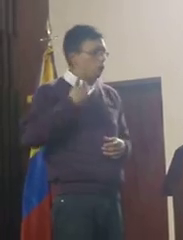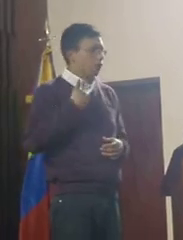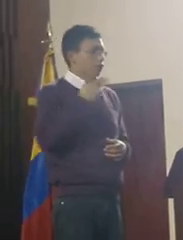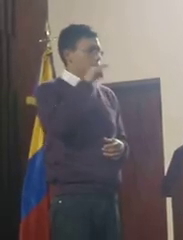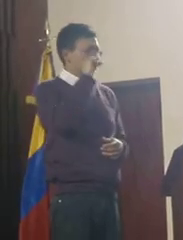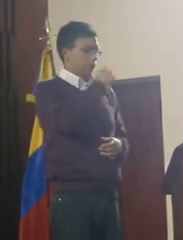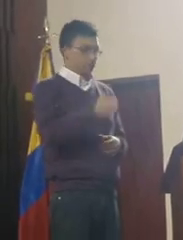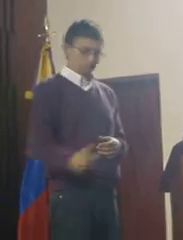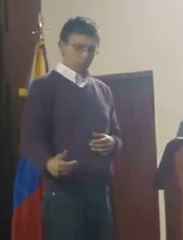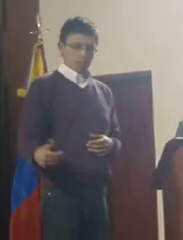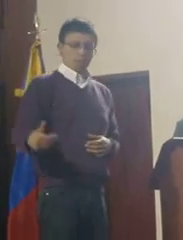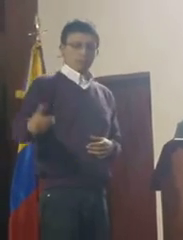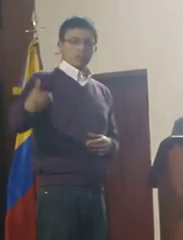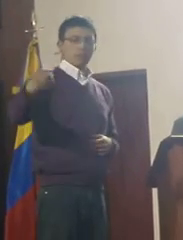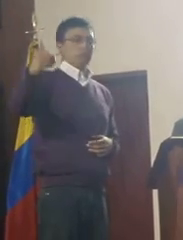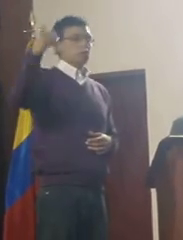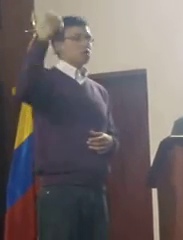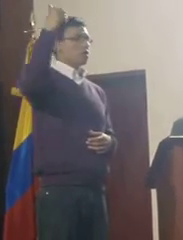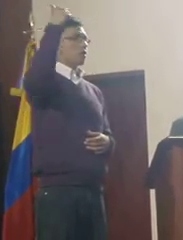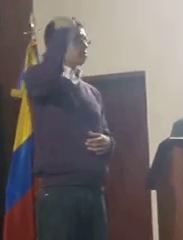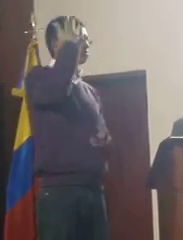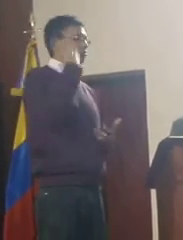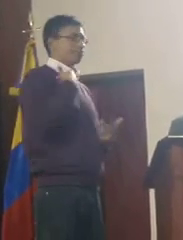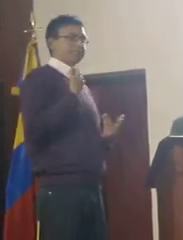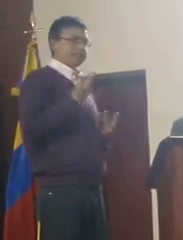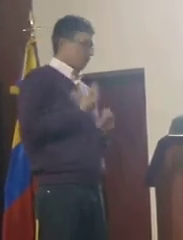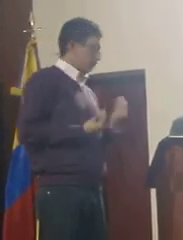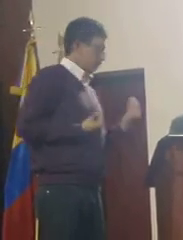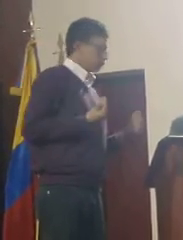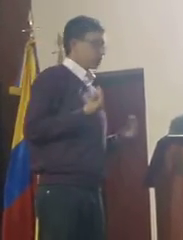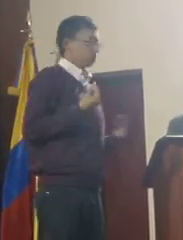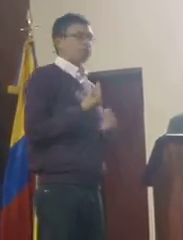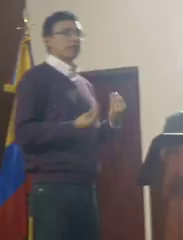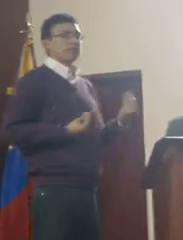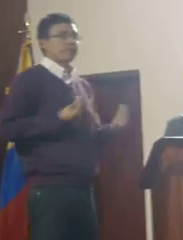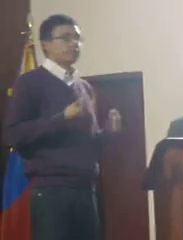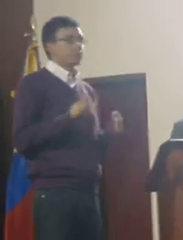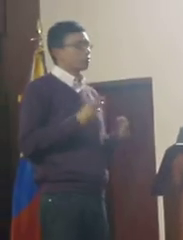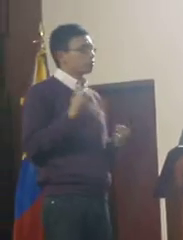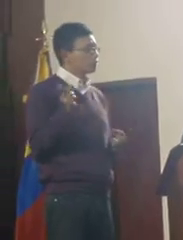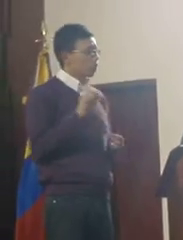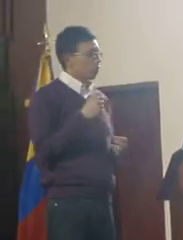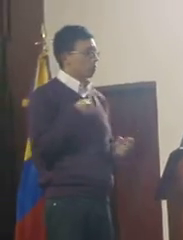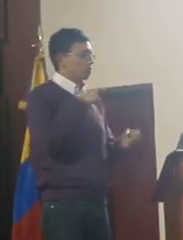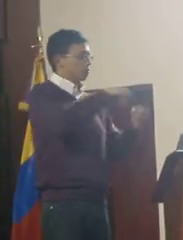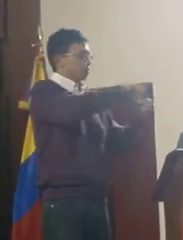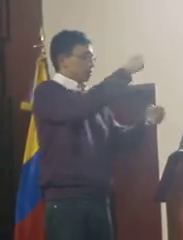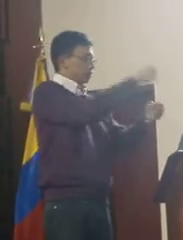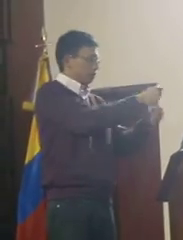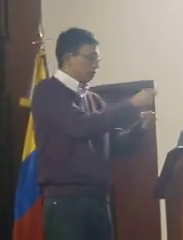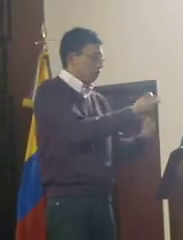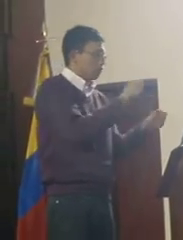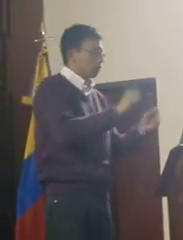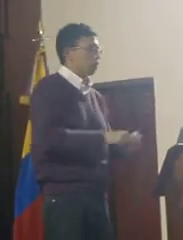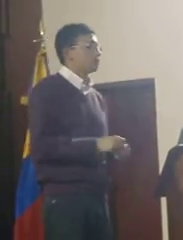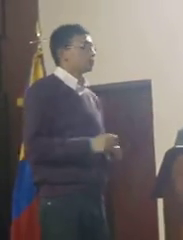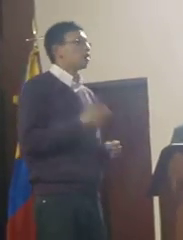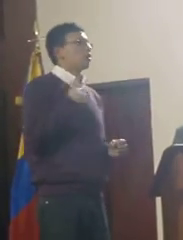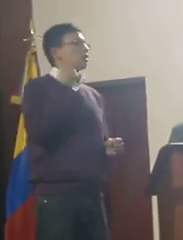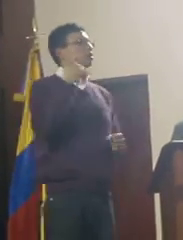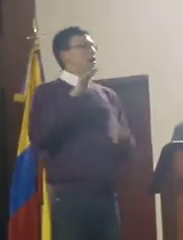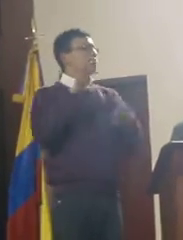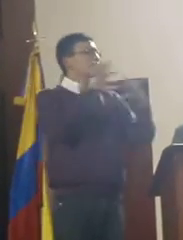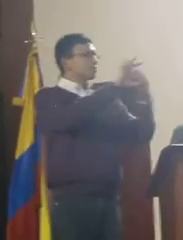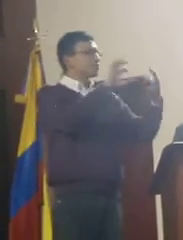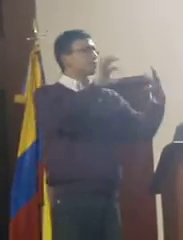va a ser el futuro de ellos? Tenemos organizaciones muy importantes, como es el concurso Venture, como es la Fundación Santa Clara